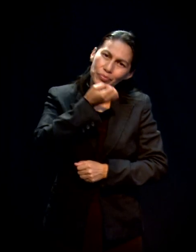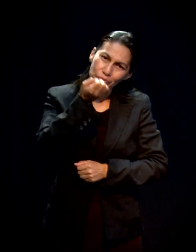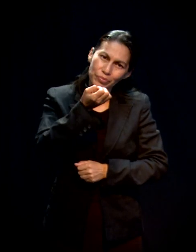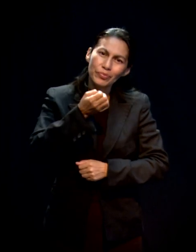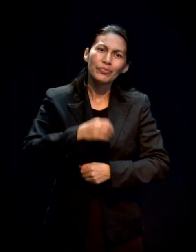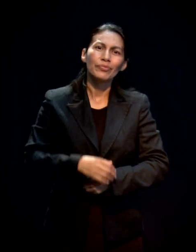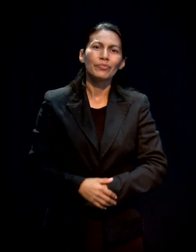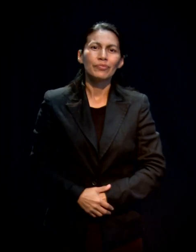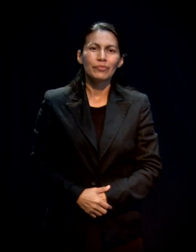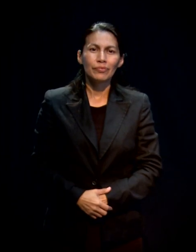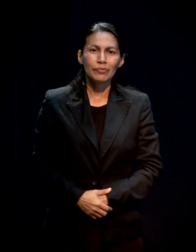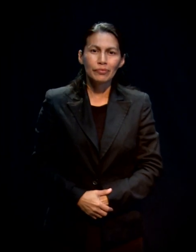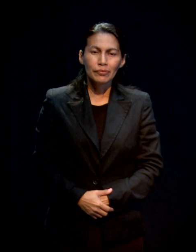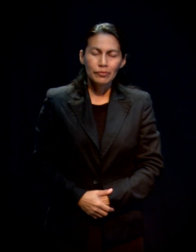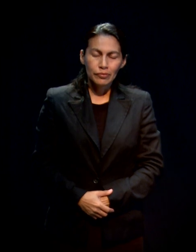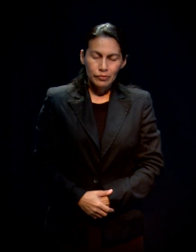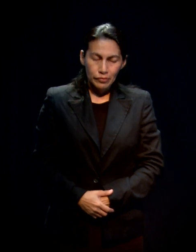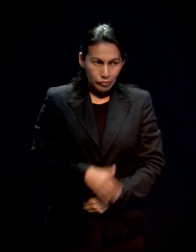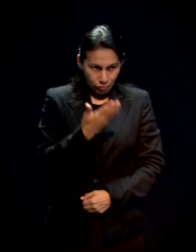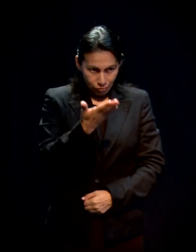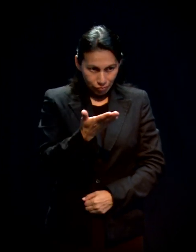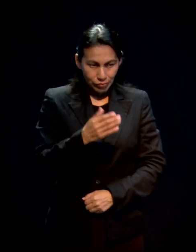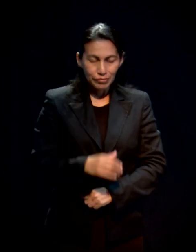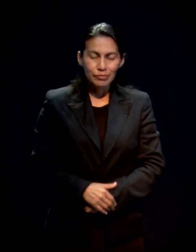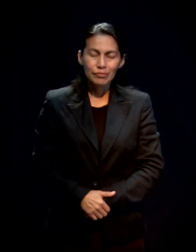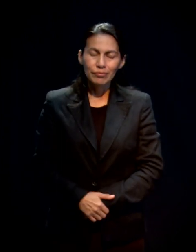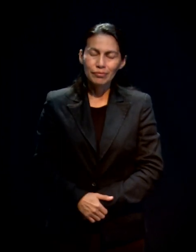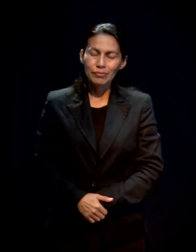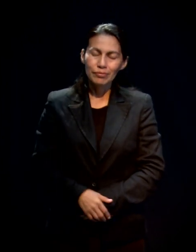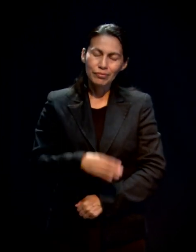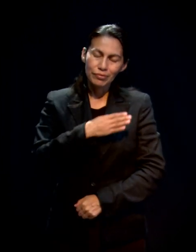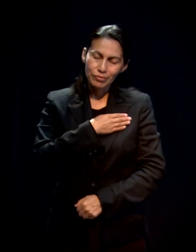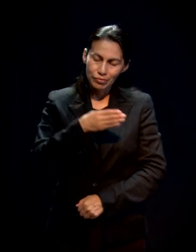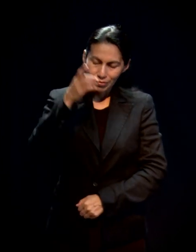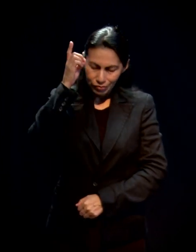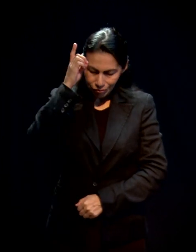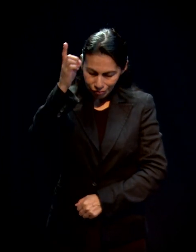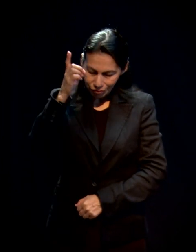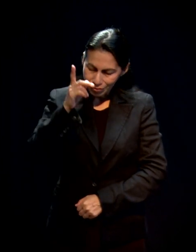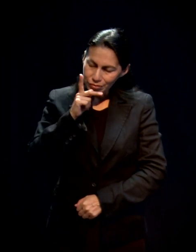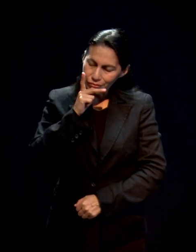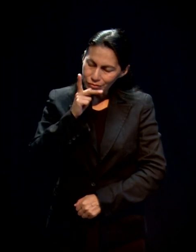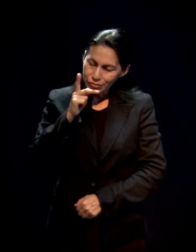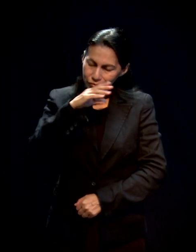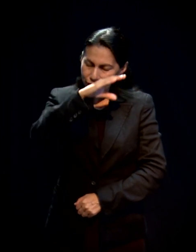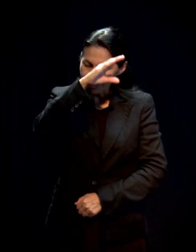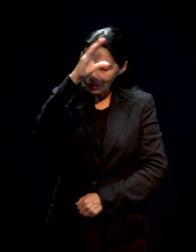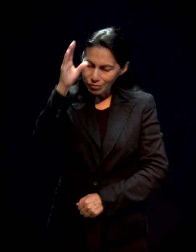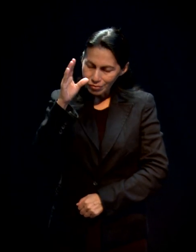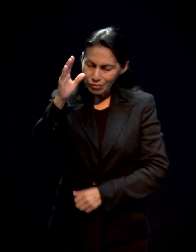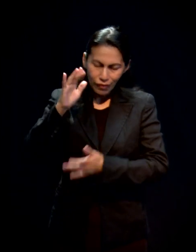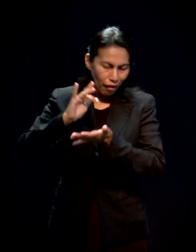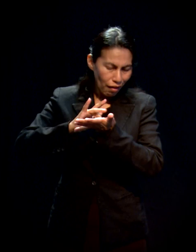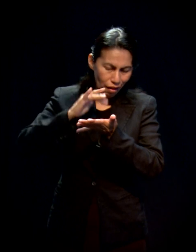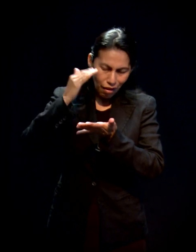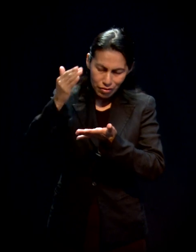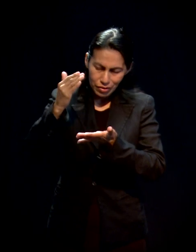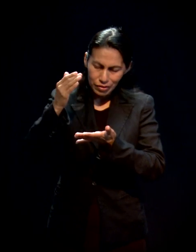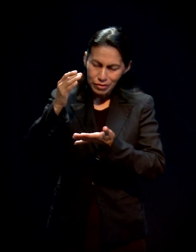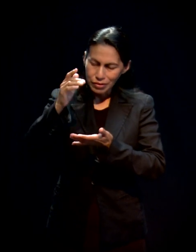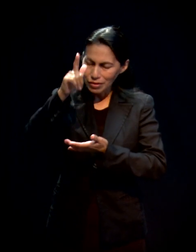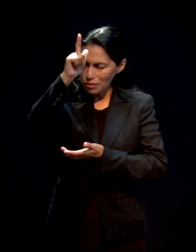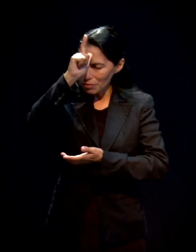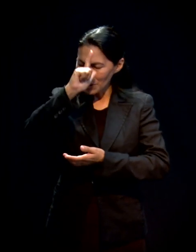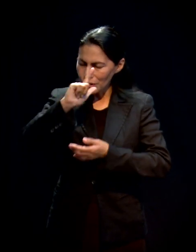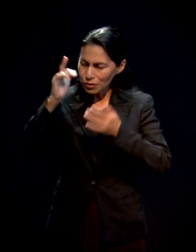adelante buen día su padre celestial te damos muchas gracias porque tu espíritu santo nos ha abundado